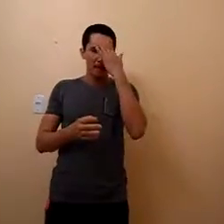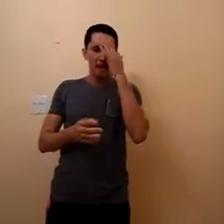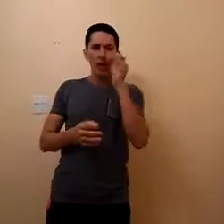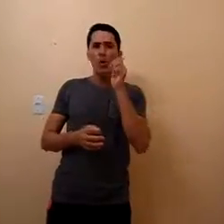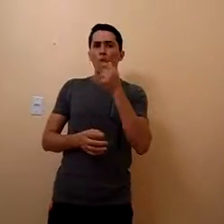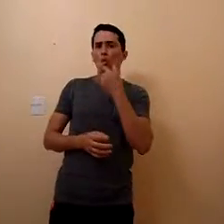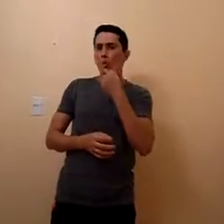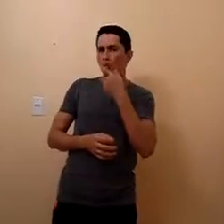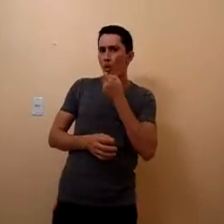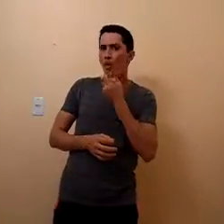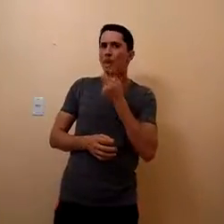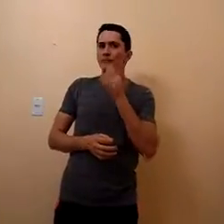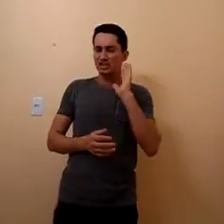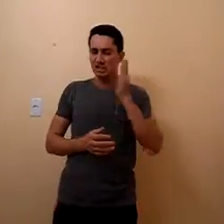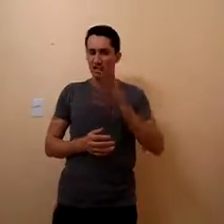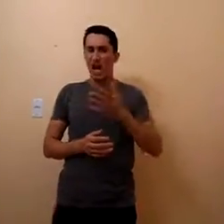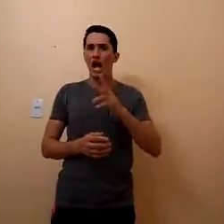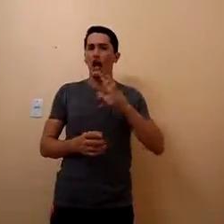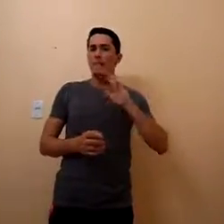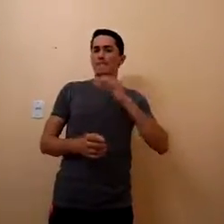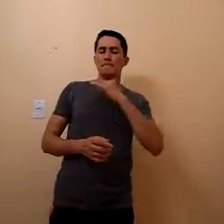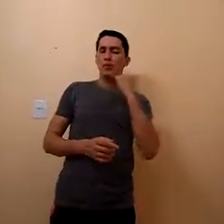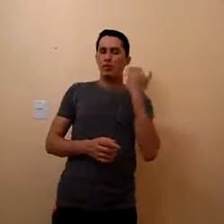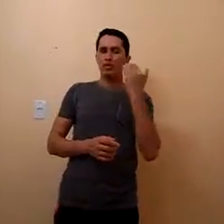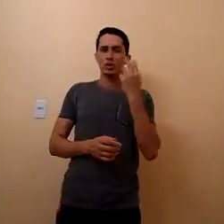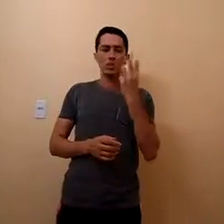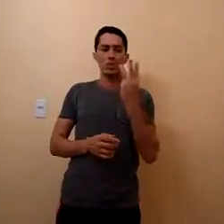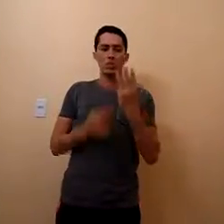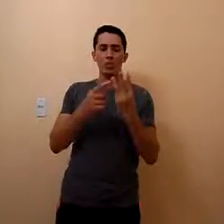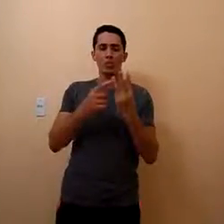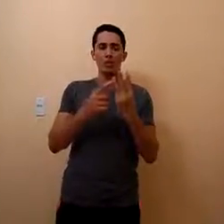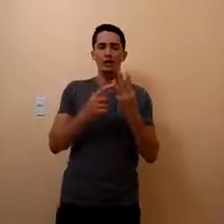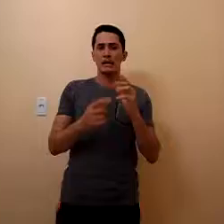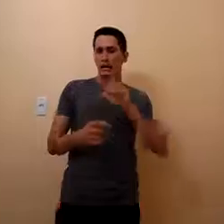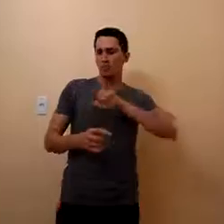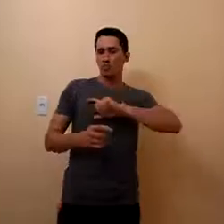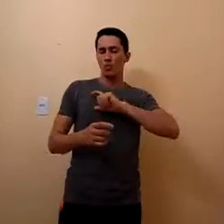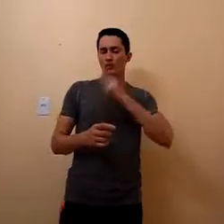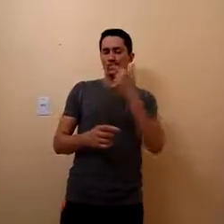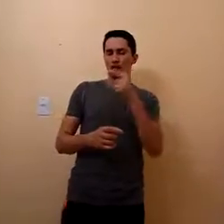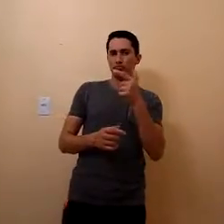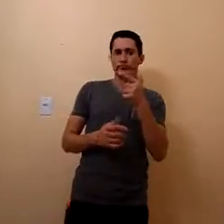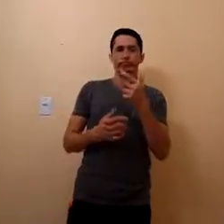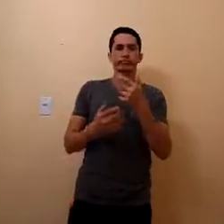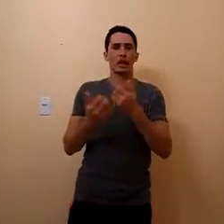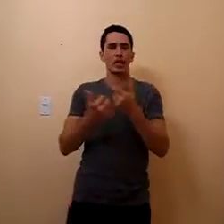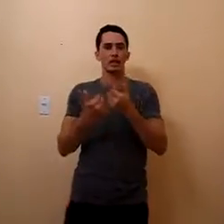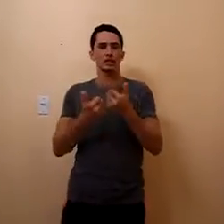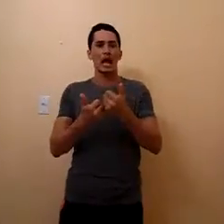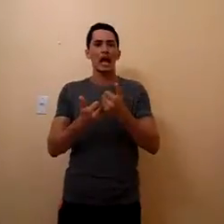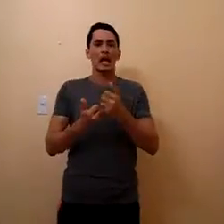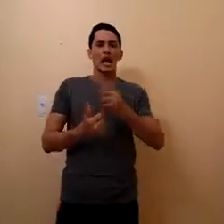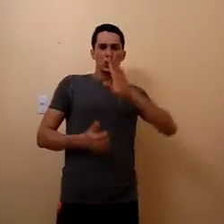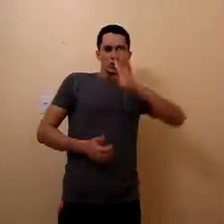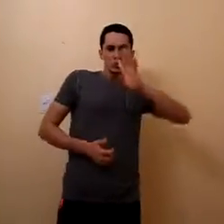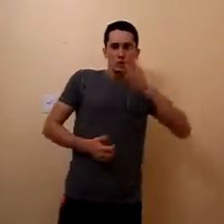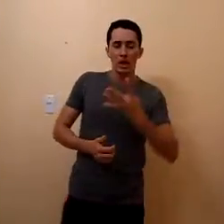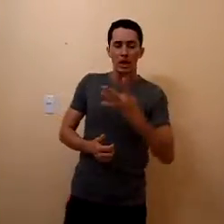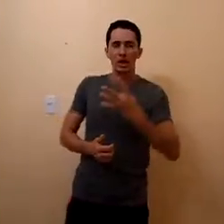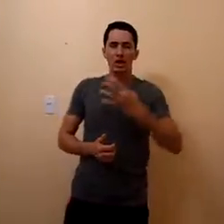crimes aqui no país. Os outros 2 são contra o motorista. Antônio Anaquim deve ser acusado de homicídio culposo quando não